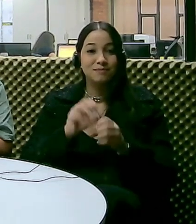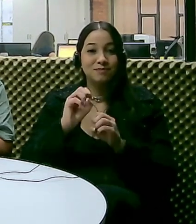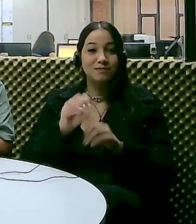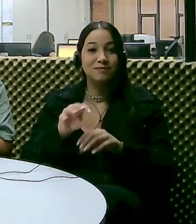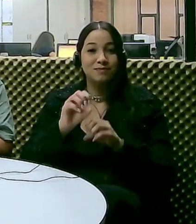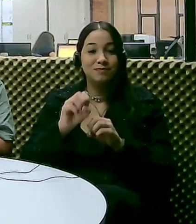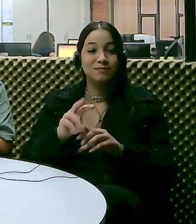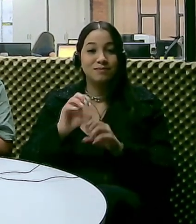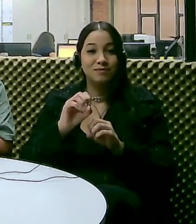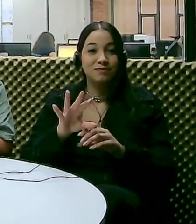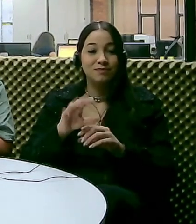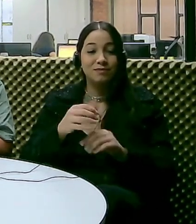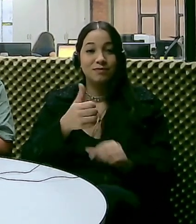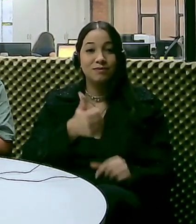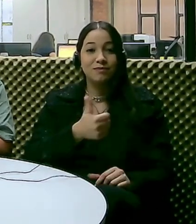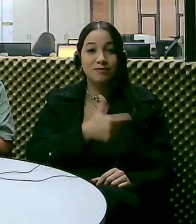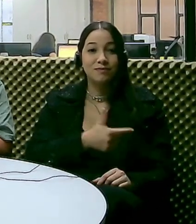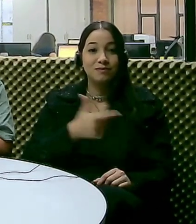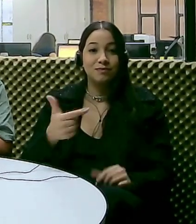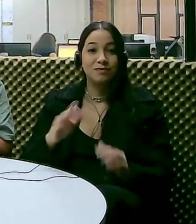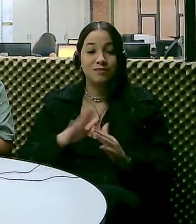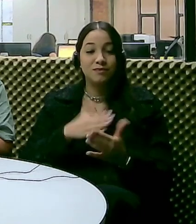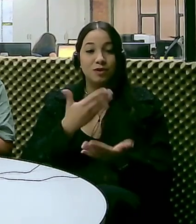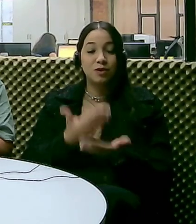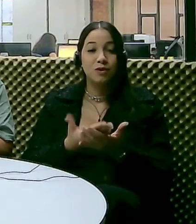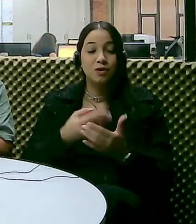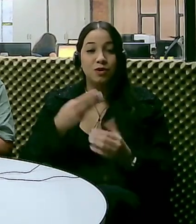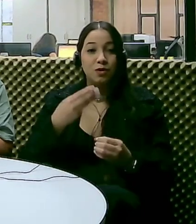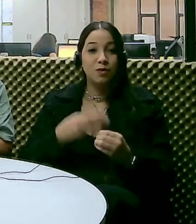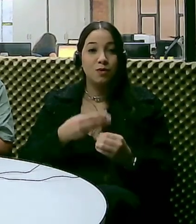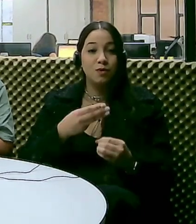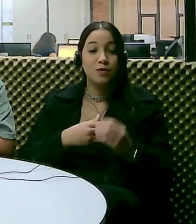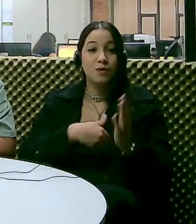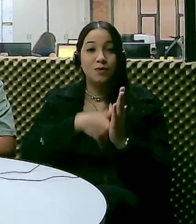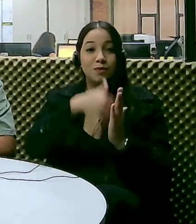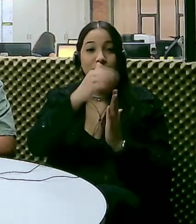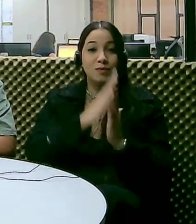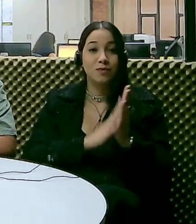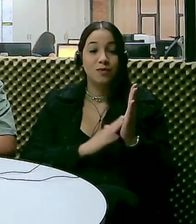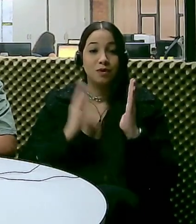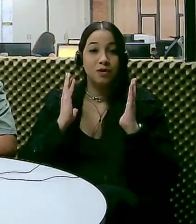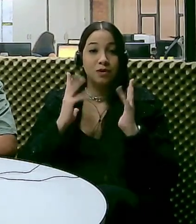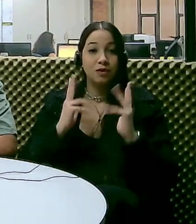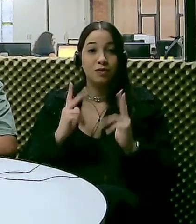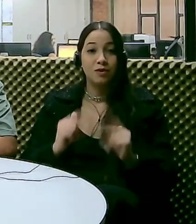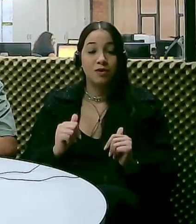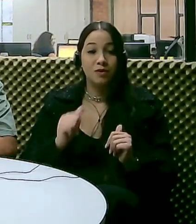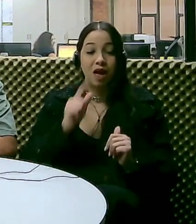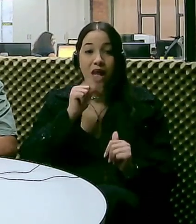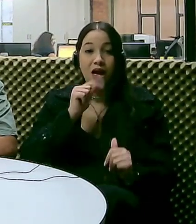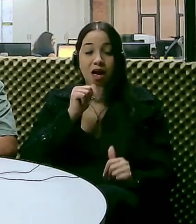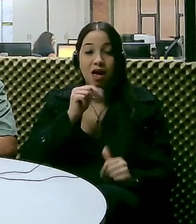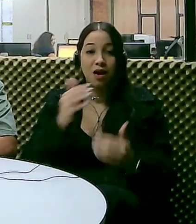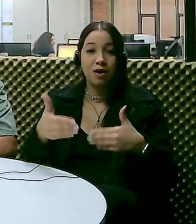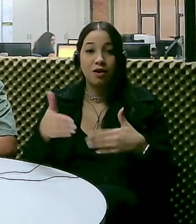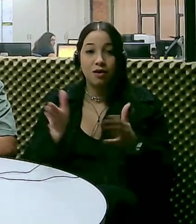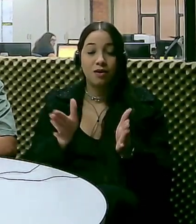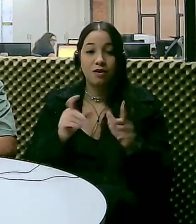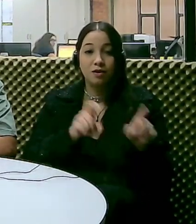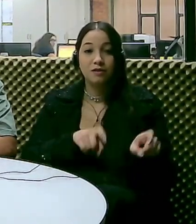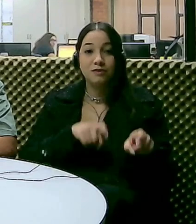Educação nas 122 escolas municipais, como pintura, limpeza de caixas d'água,